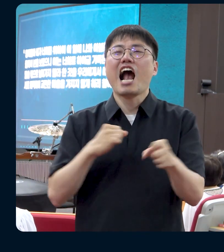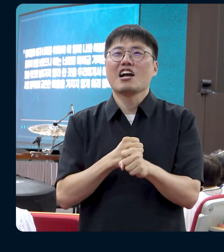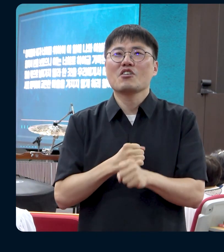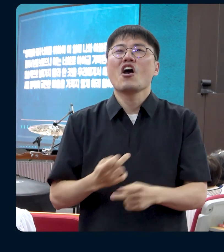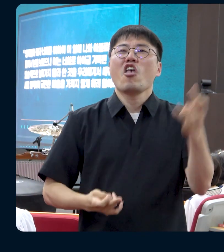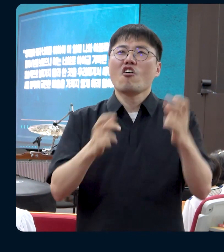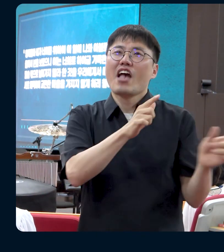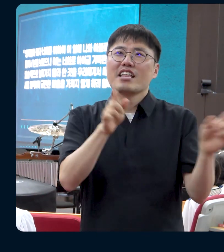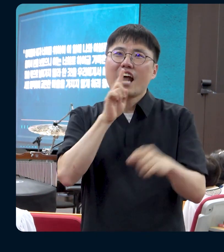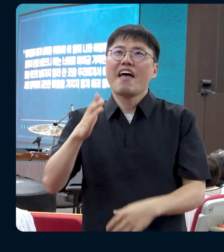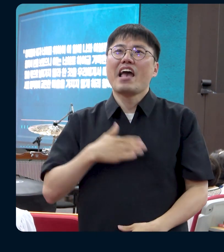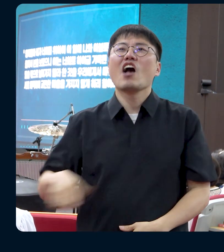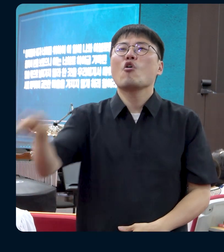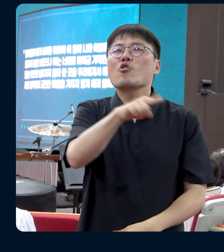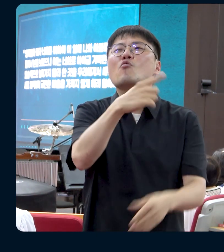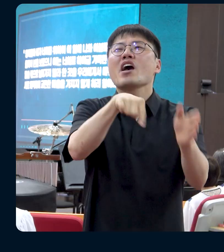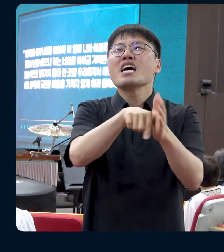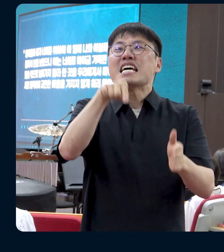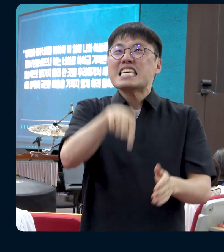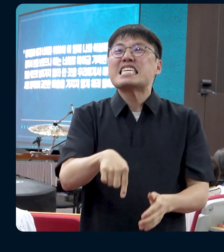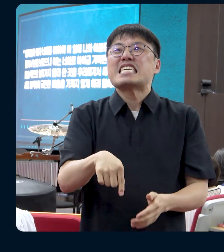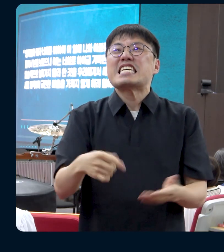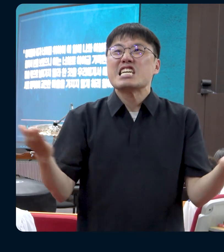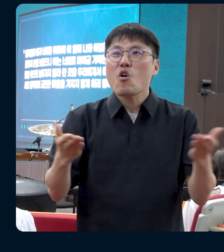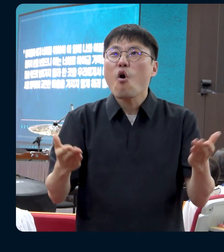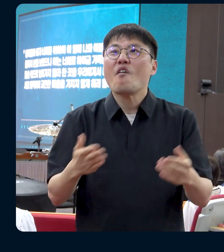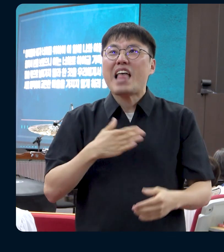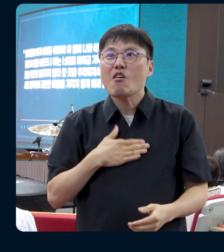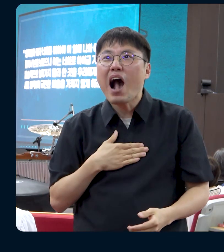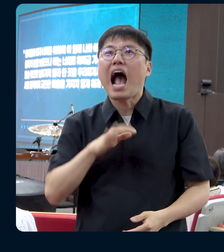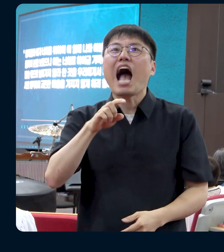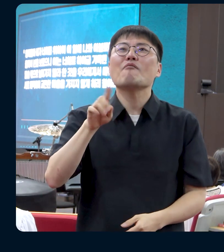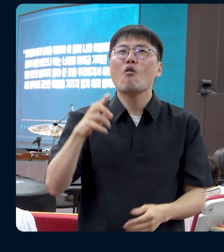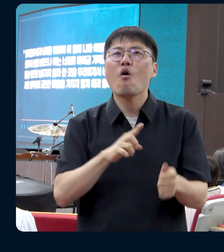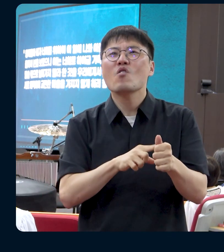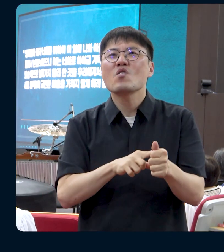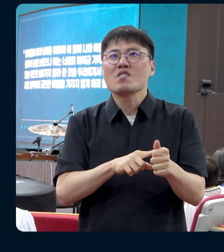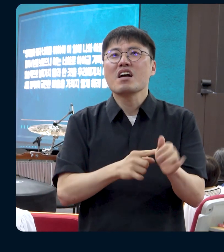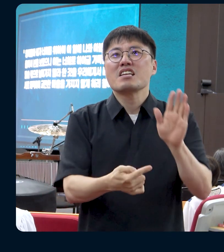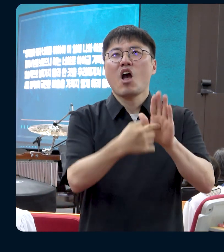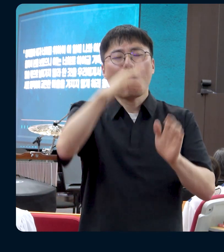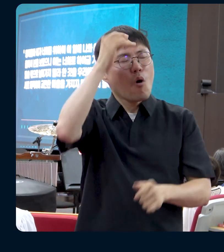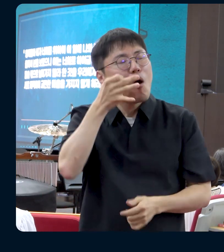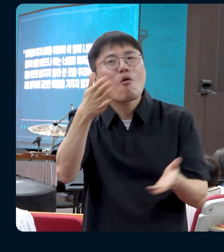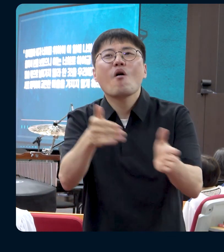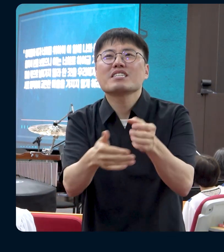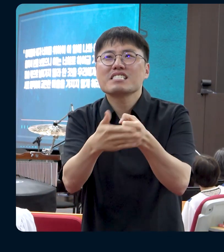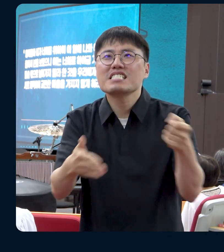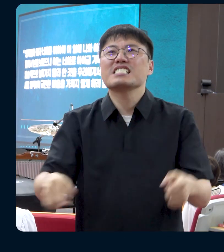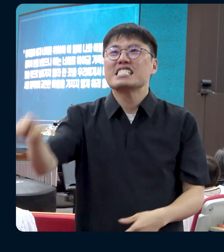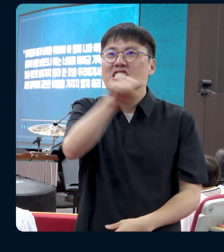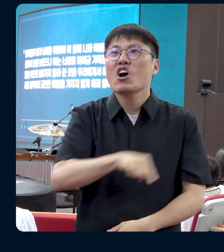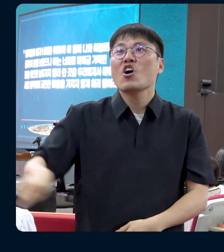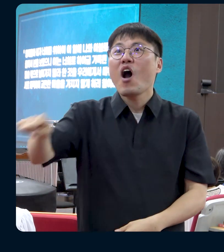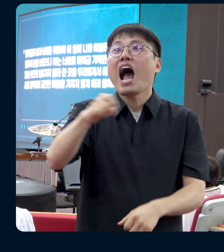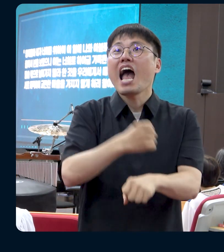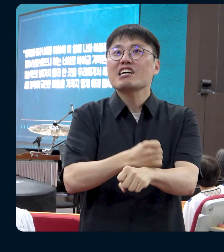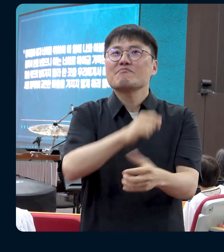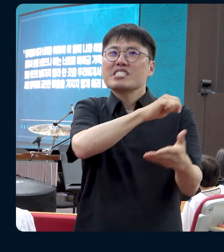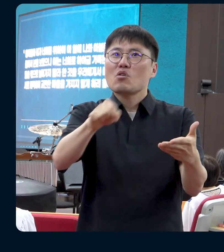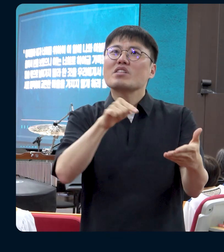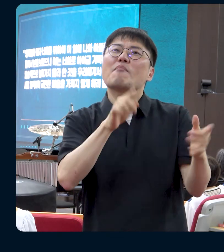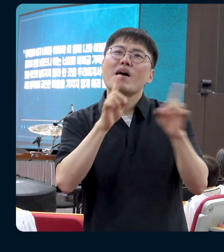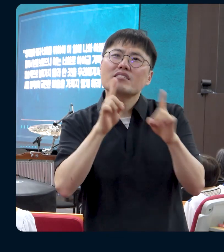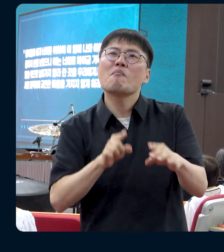읽습니다. 형제들아, 내가 너희를 위하여 이 일에 나와 아볼로를 들어서 본을 보였으니 이는 너희로